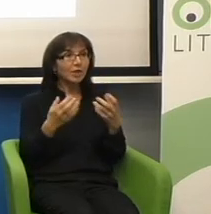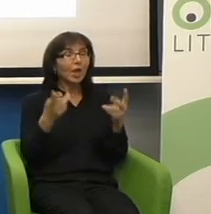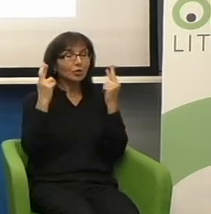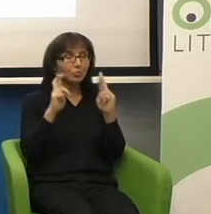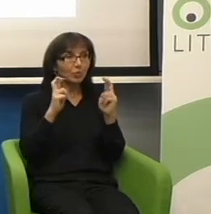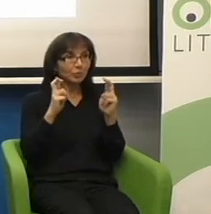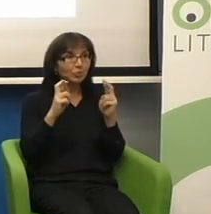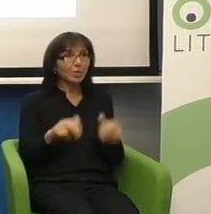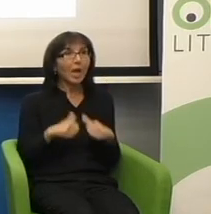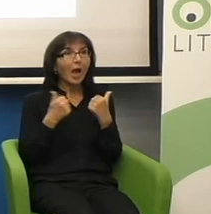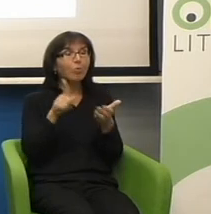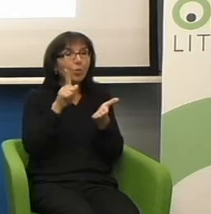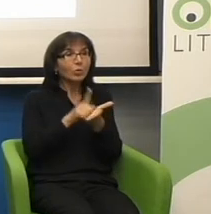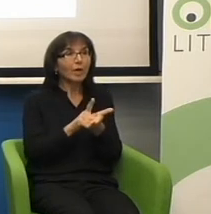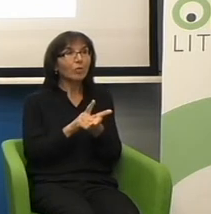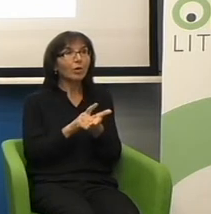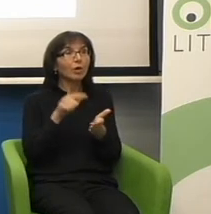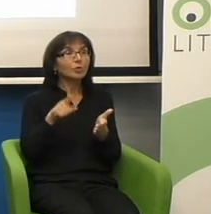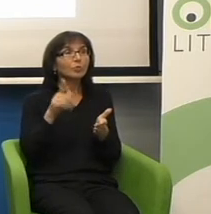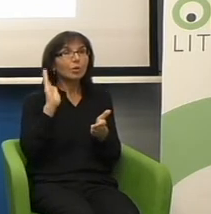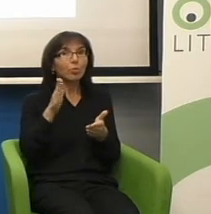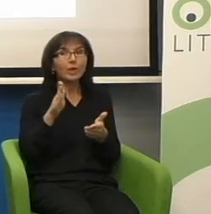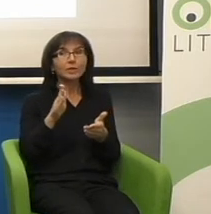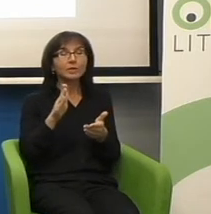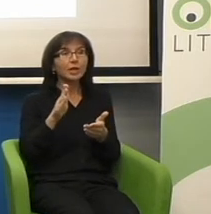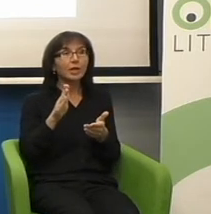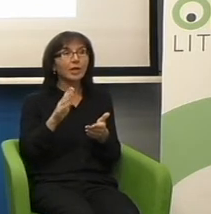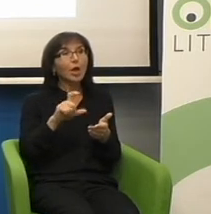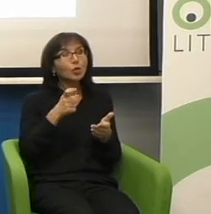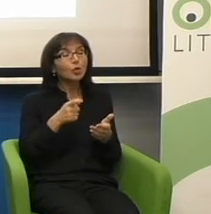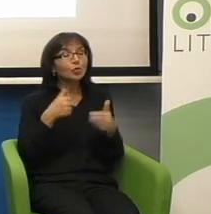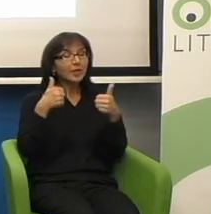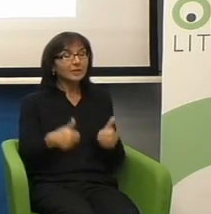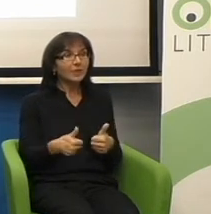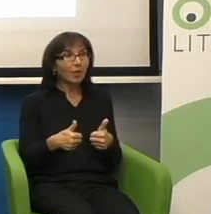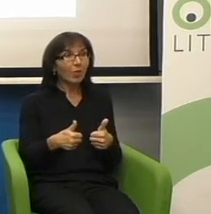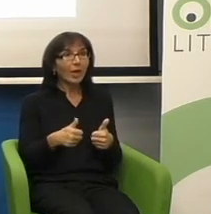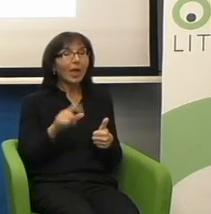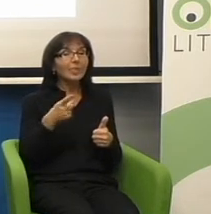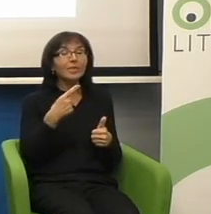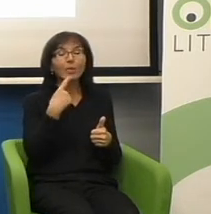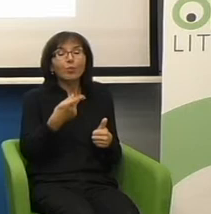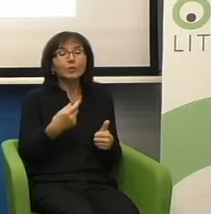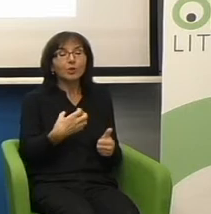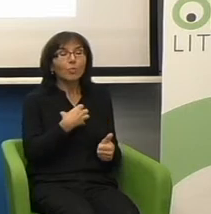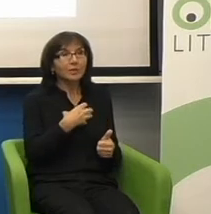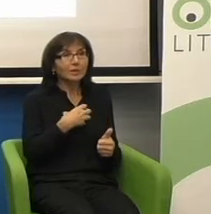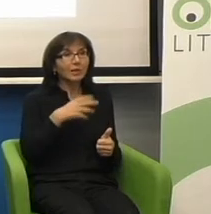udało, żeby to było no właśnie coś stałego. Tak jak powiedział pan dyrektor,